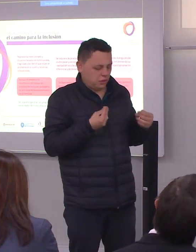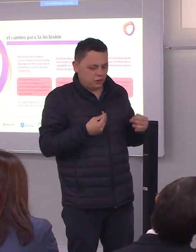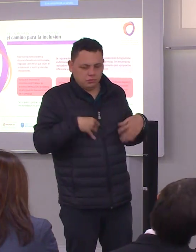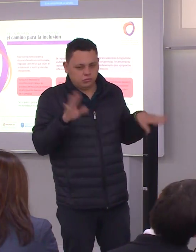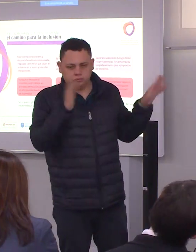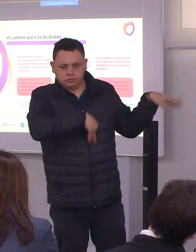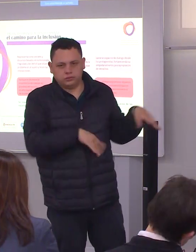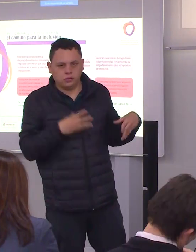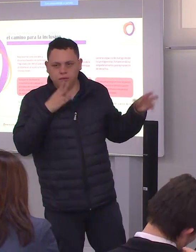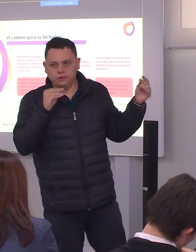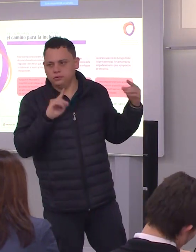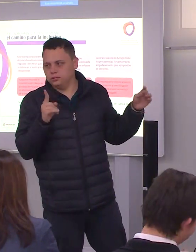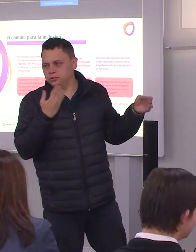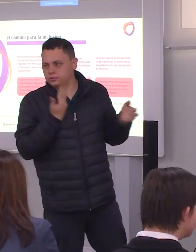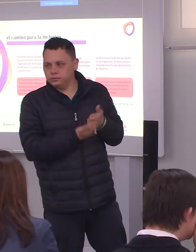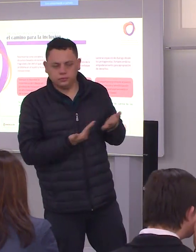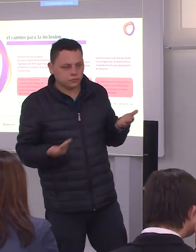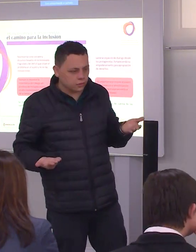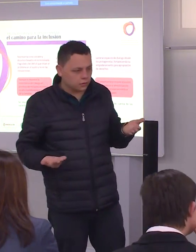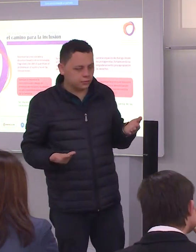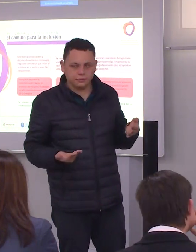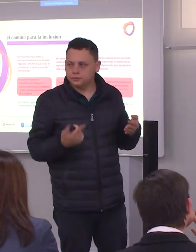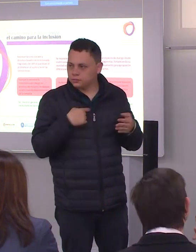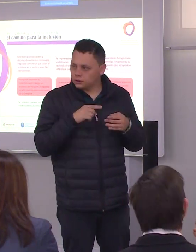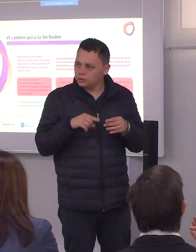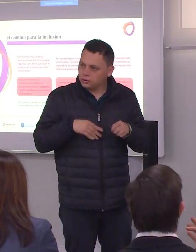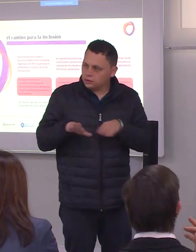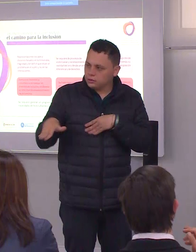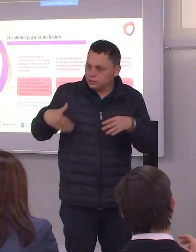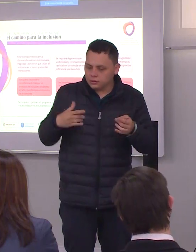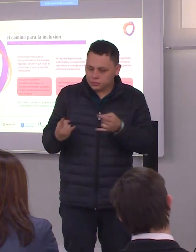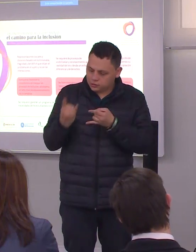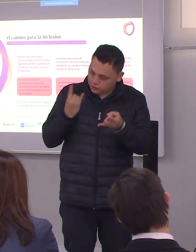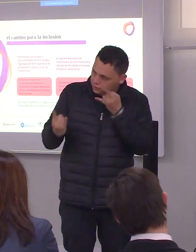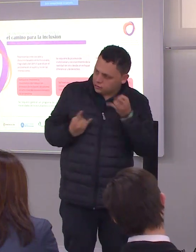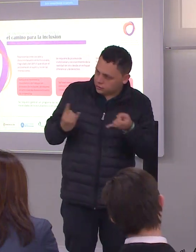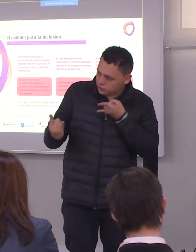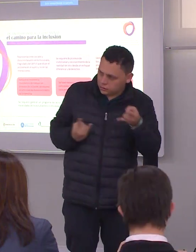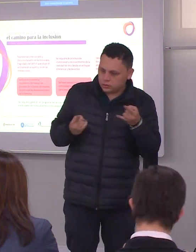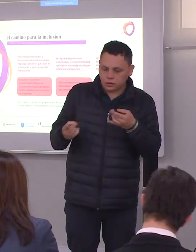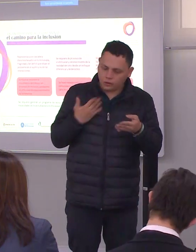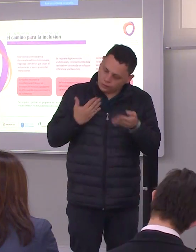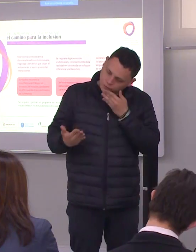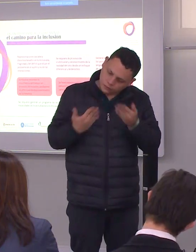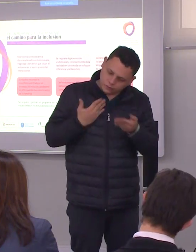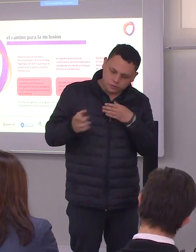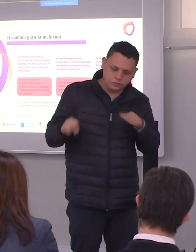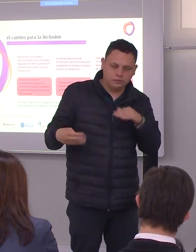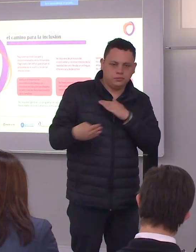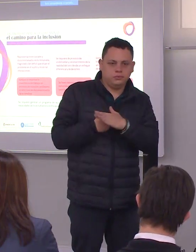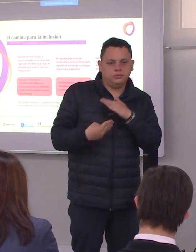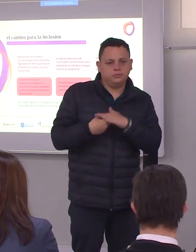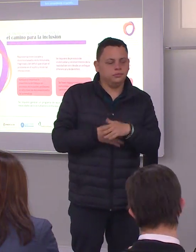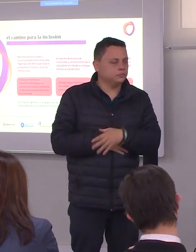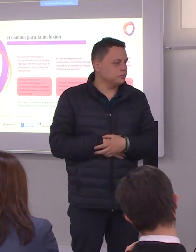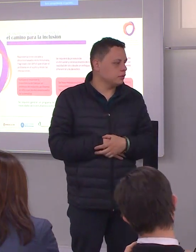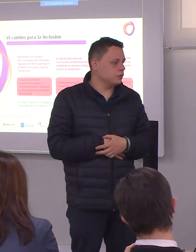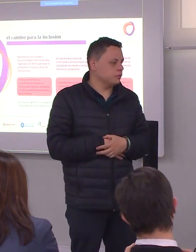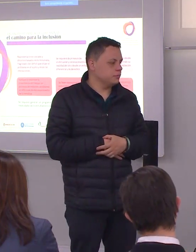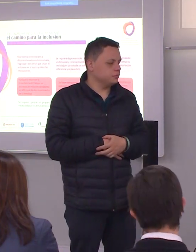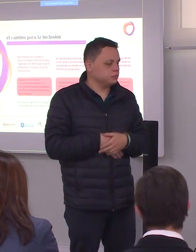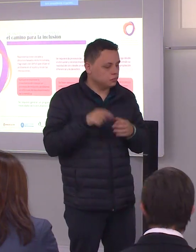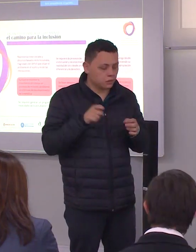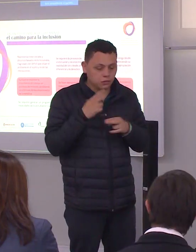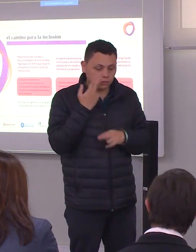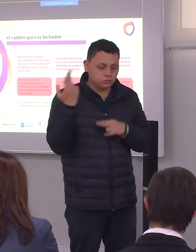qué? entonces hay que hacer un ejercicio de conquistarlos y de generar confianza aunque se reconoce